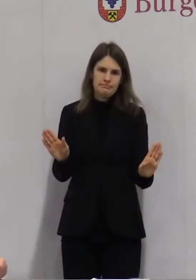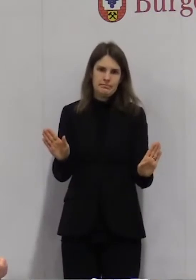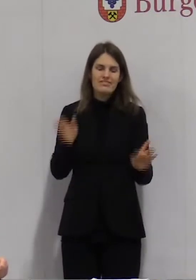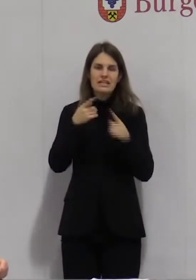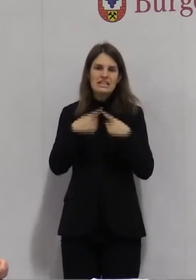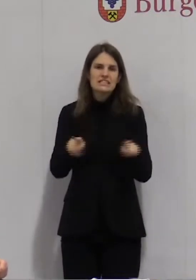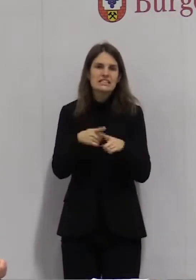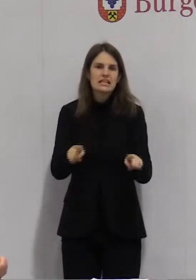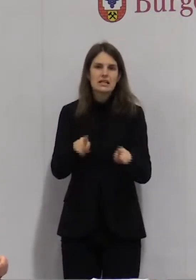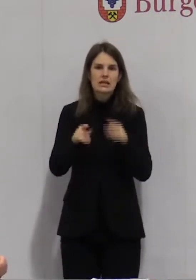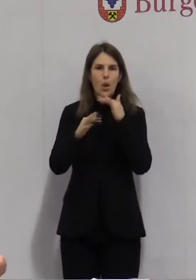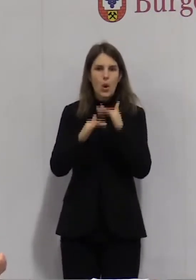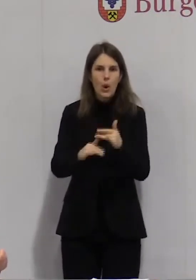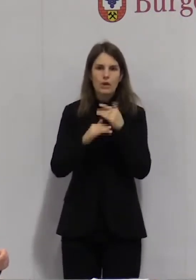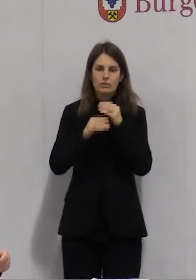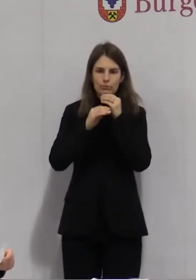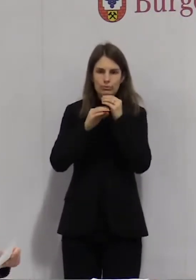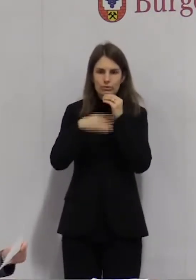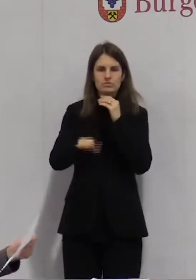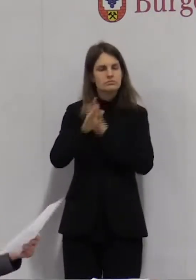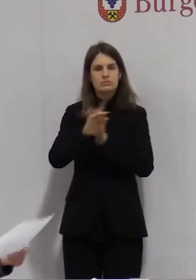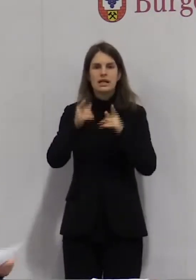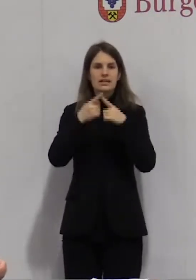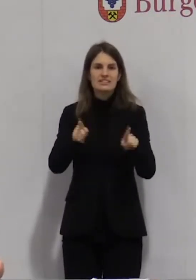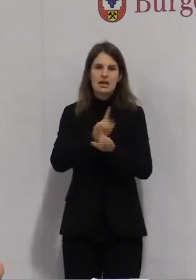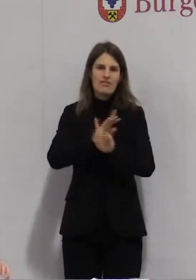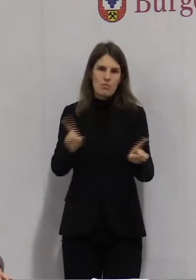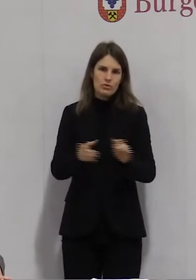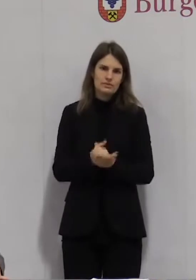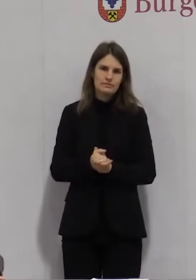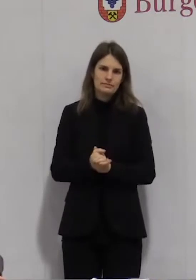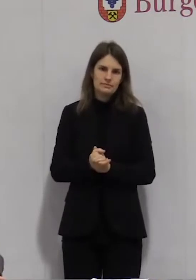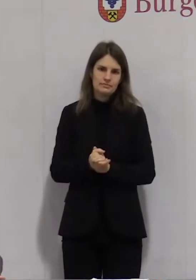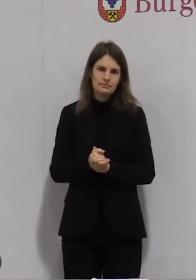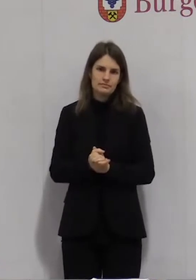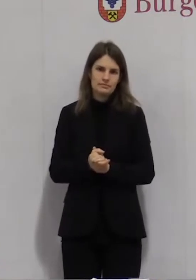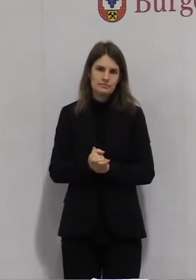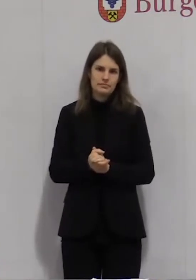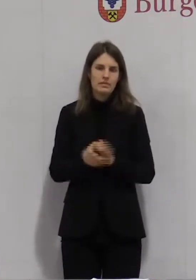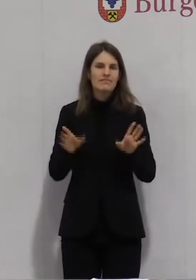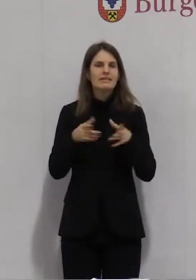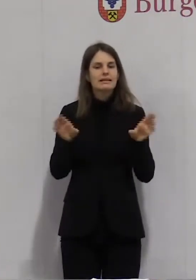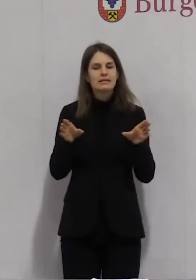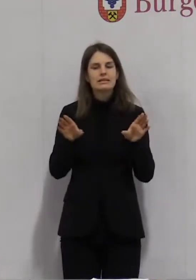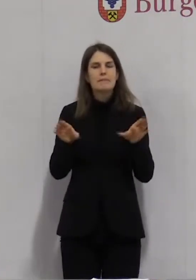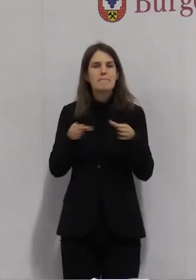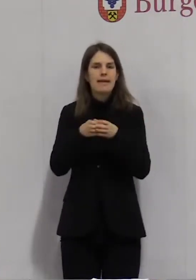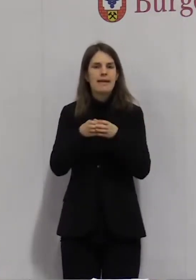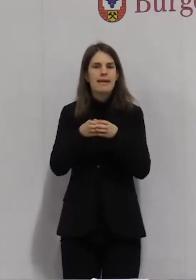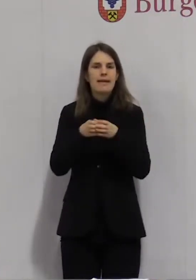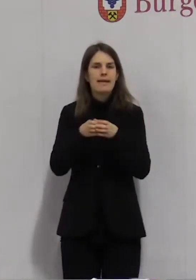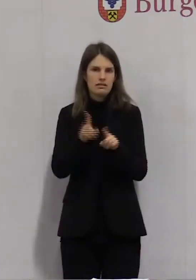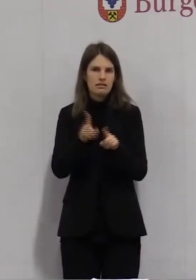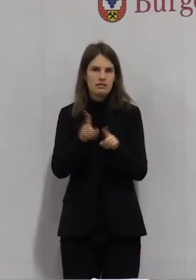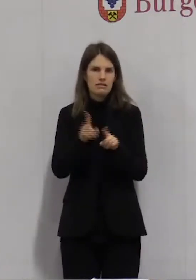Gesang durchführen und Bläsermusik machen. Gesang jedenfalls nicht, soweit es sich um den Gemeindegesang handelt. Und das sind schon